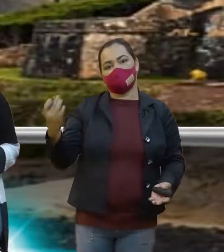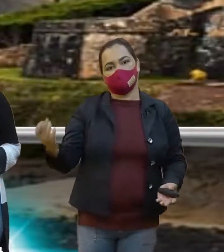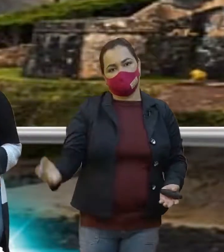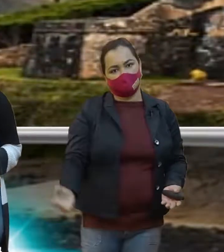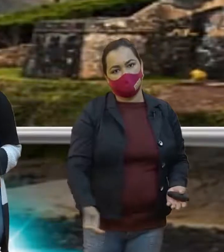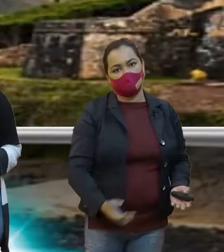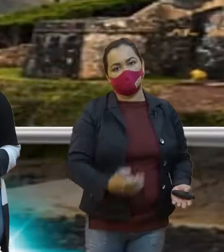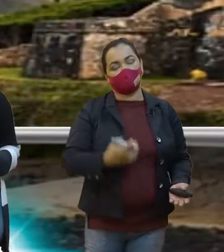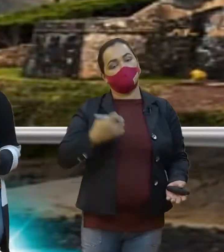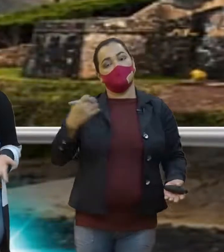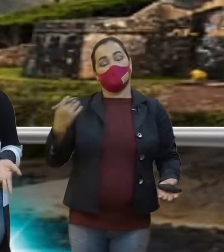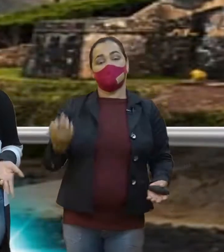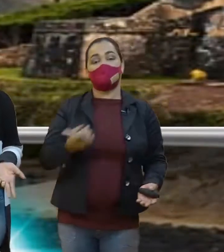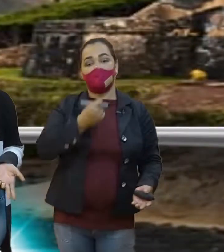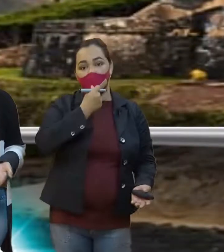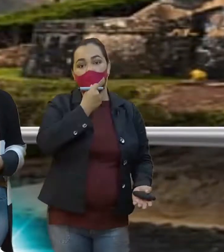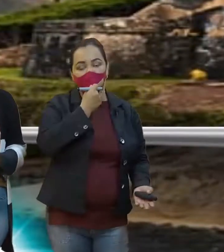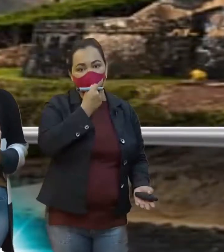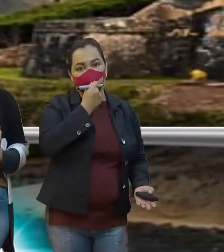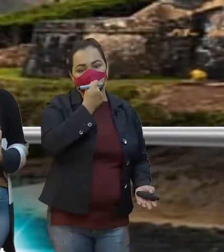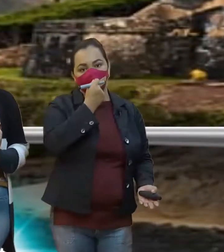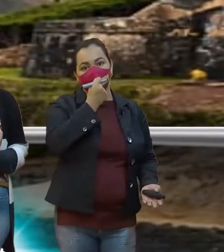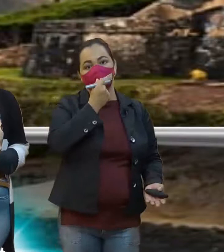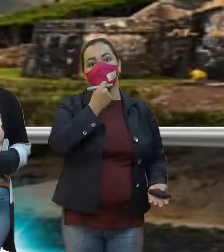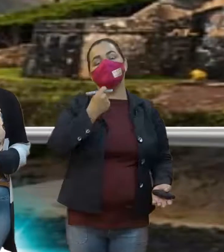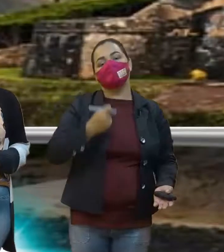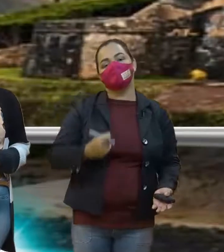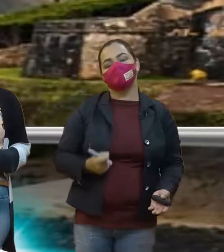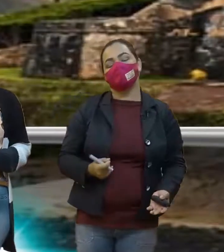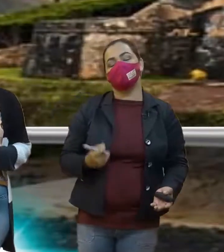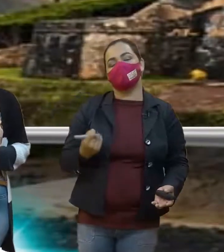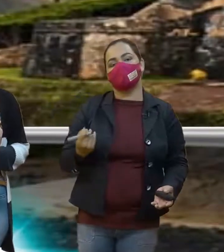quanto economicamente, como culturalmente. até culturalmente,